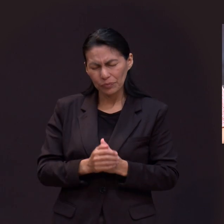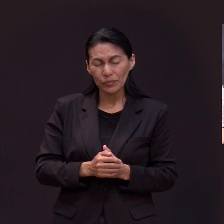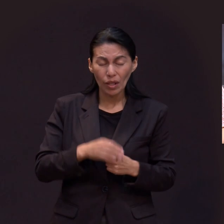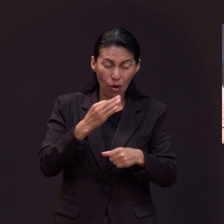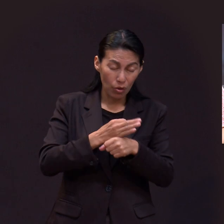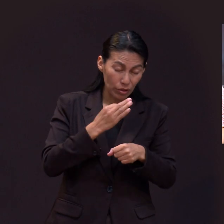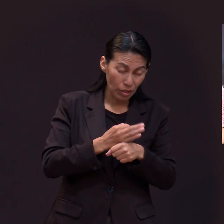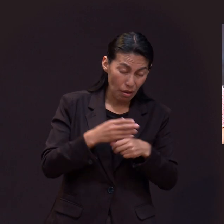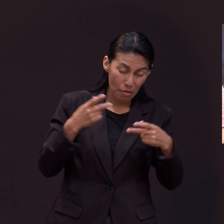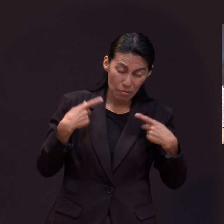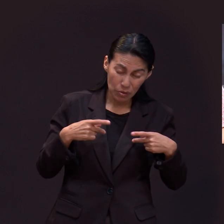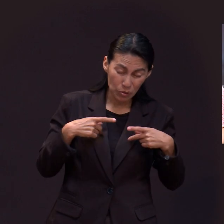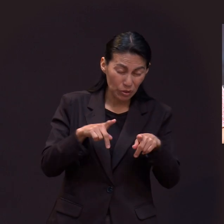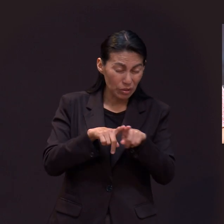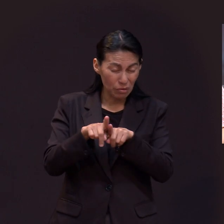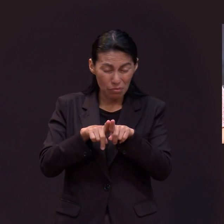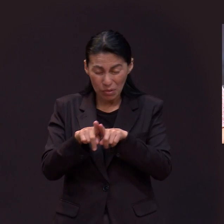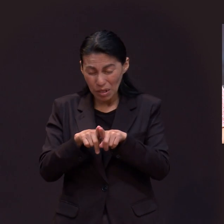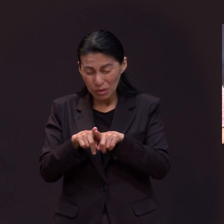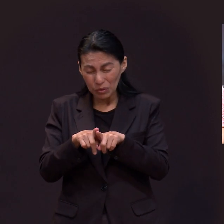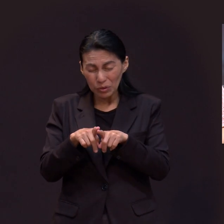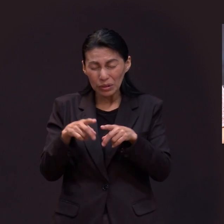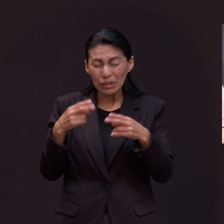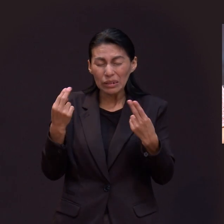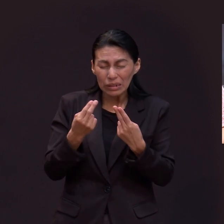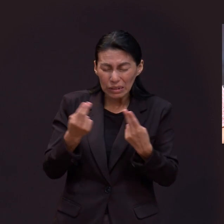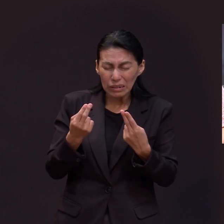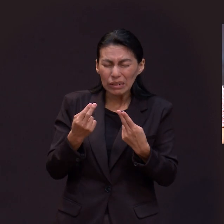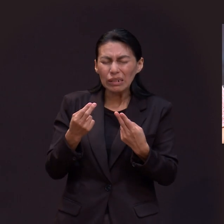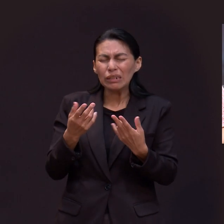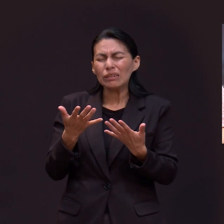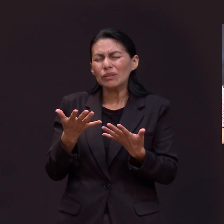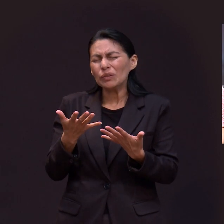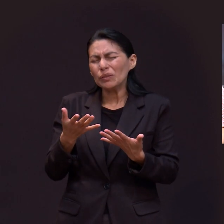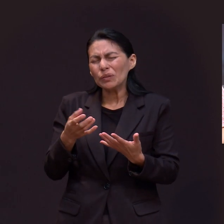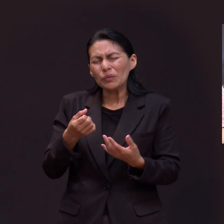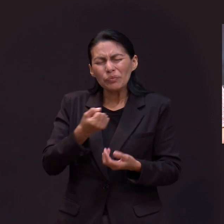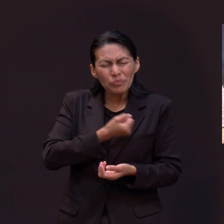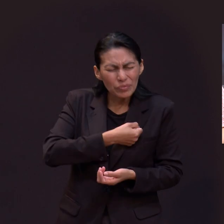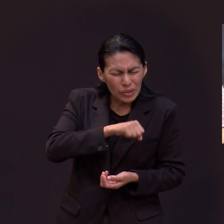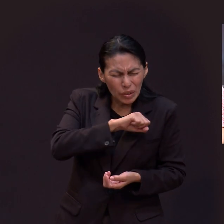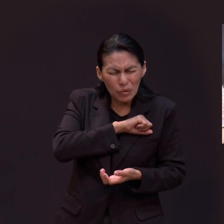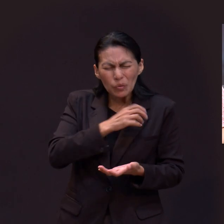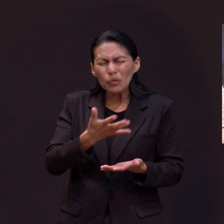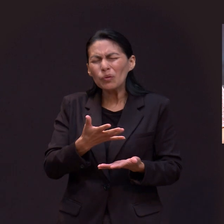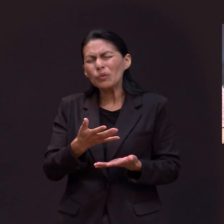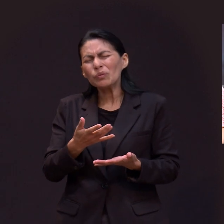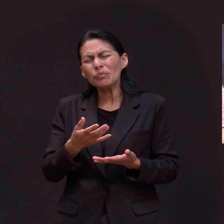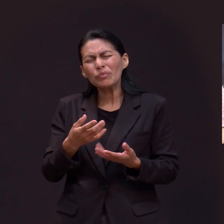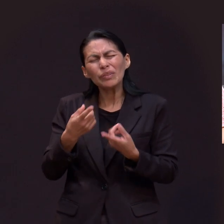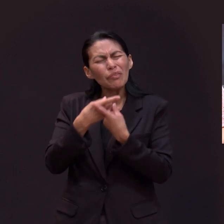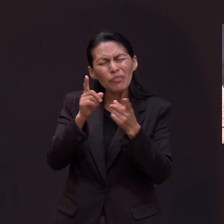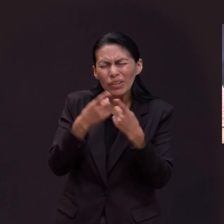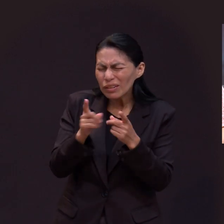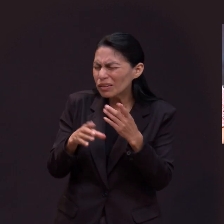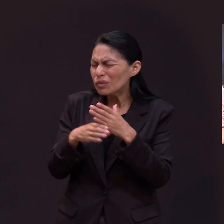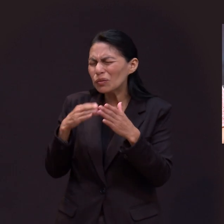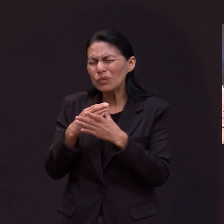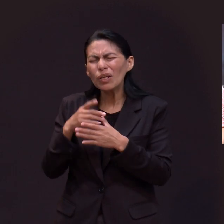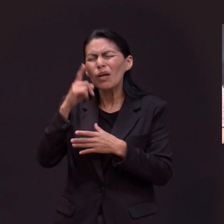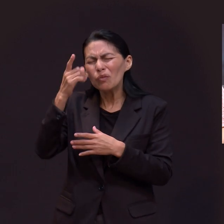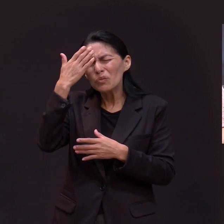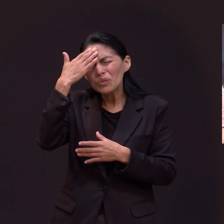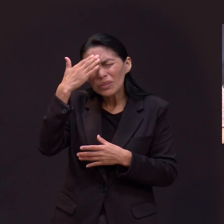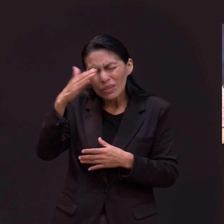necesidades físicas emocionales tú conoces cada una de sus necesidades